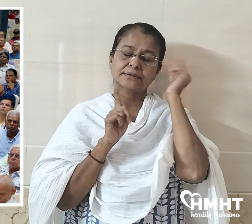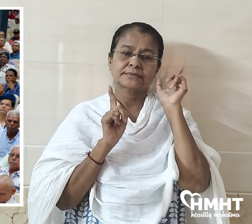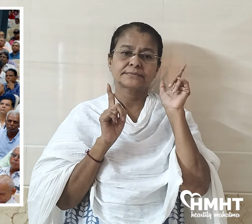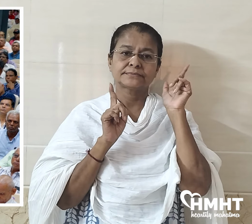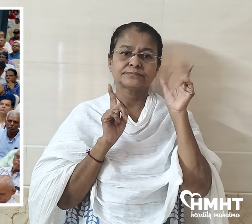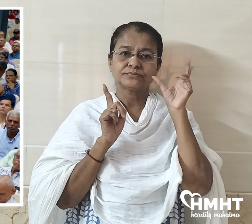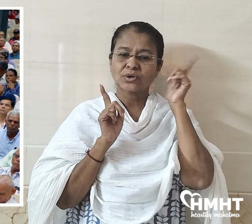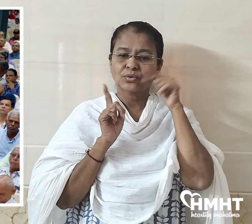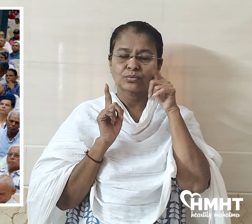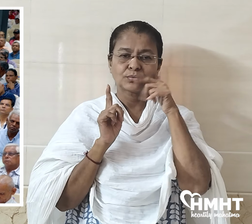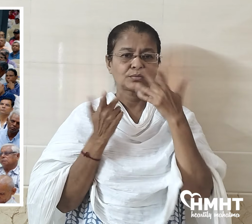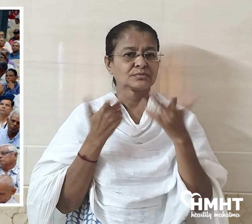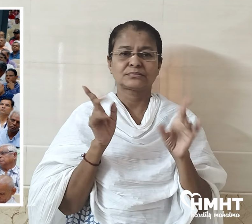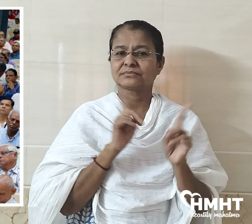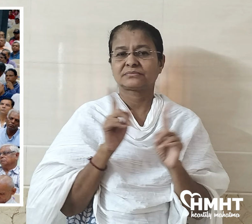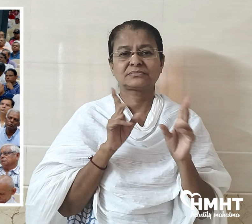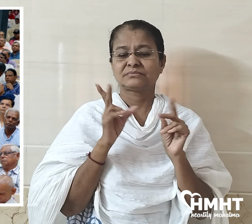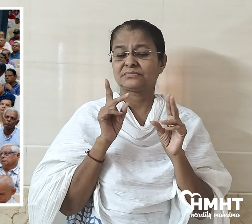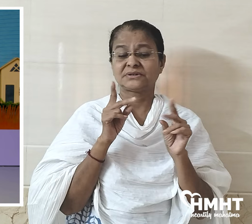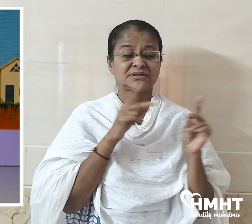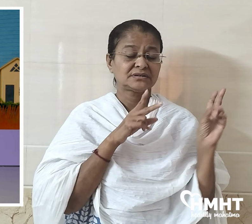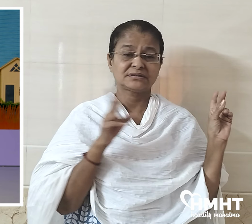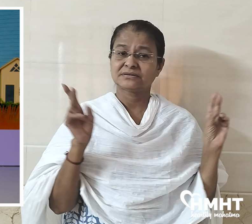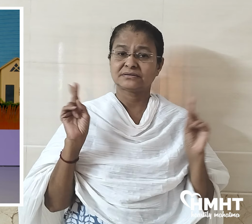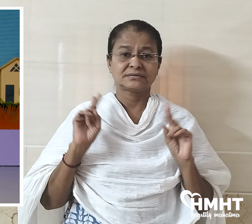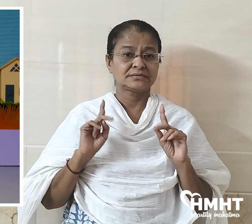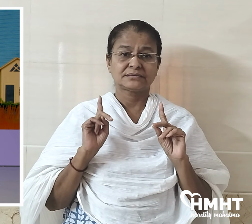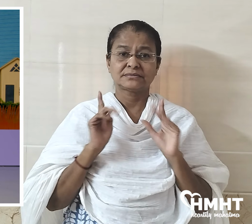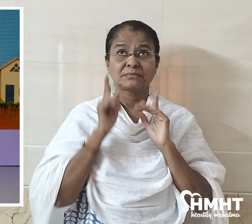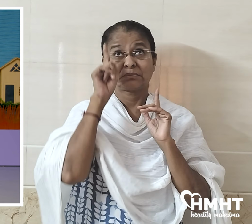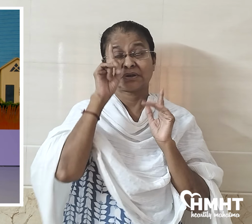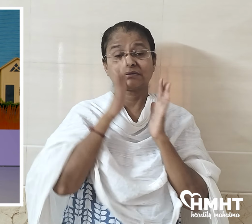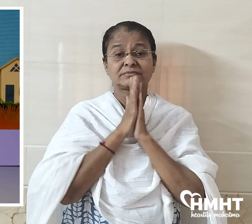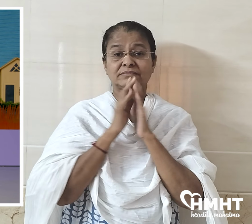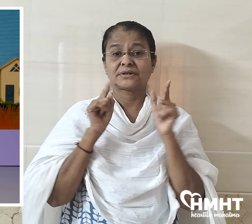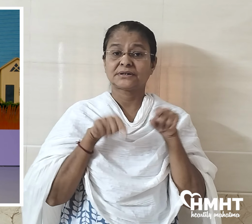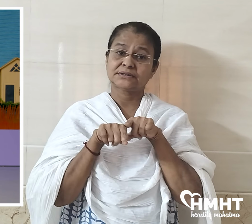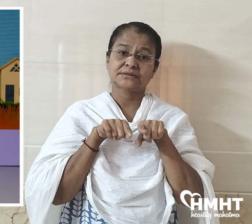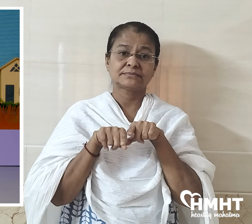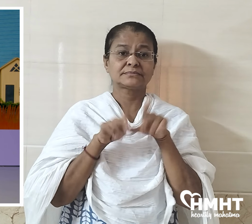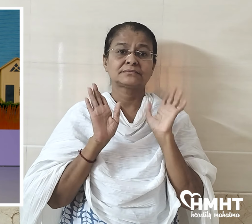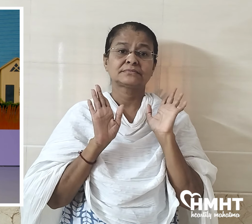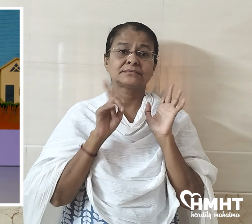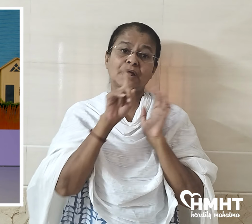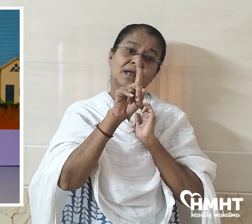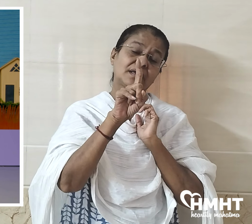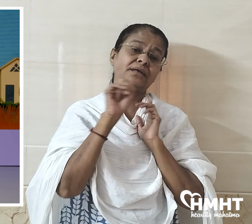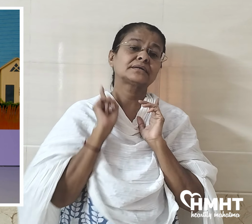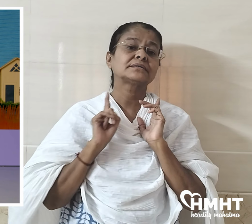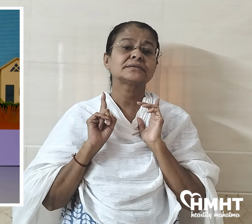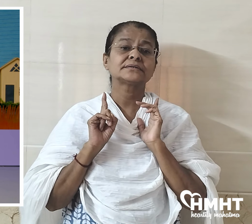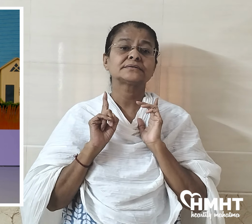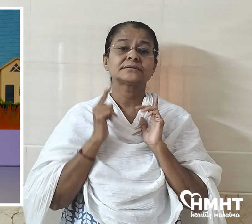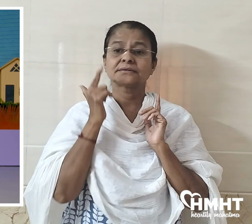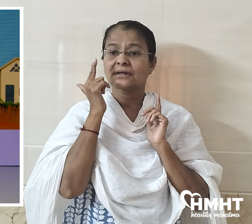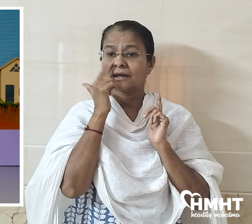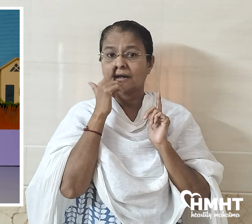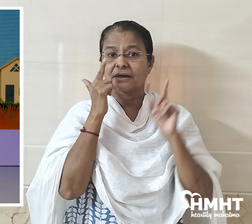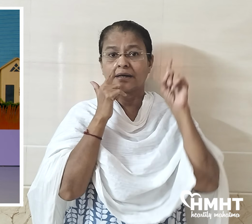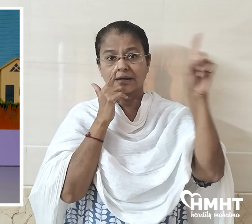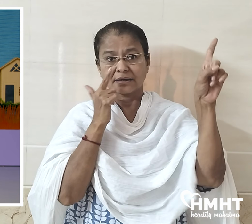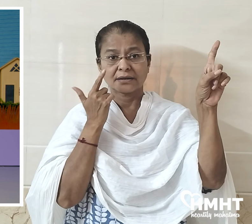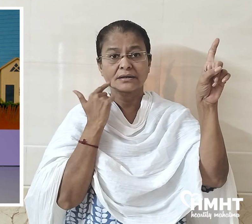છે. બંને એકબીજાને સિન્સિયર રહેવાના. બીજા શબ્દમાં એક પત્ની વ્રત એક પતિવ્રત જેવું રહેવું. હસબન્ડ સિવાય